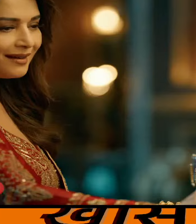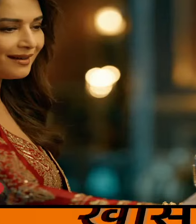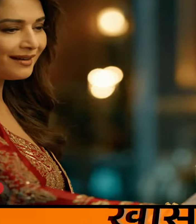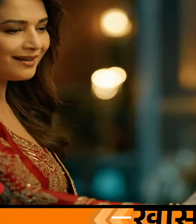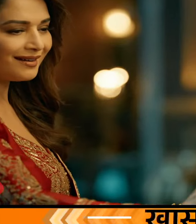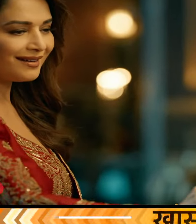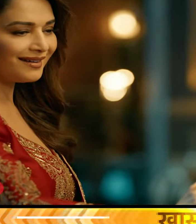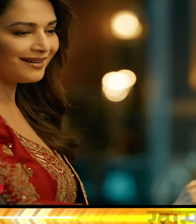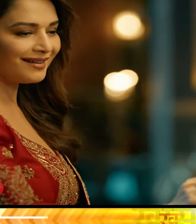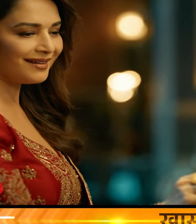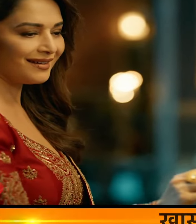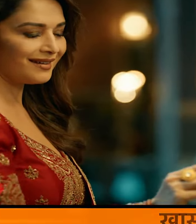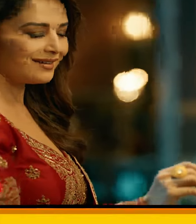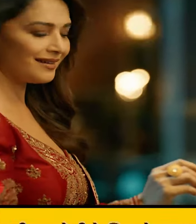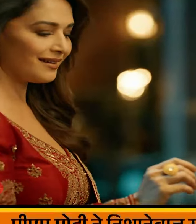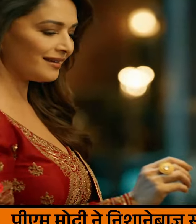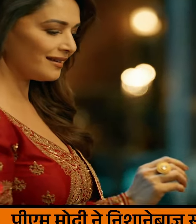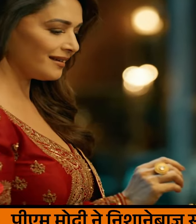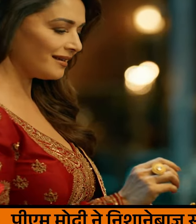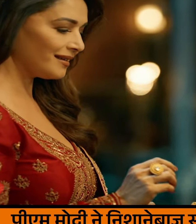कभी परंपराओं का प्रतीक,